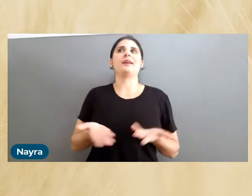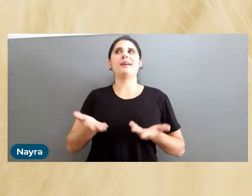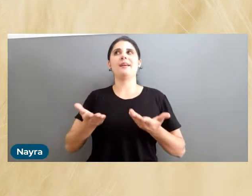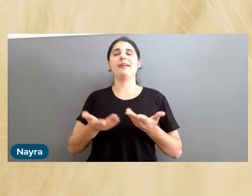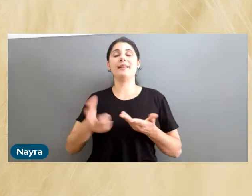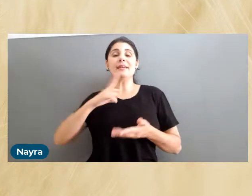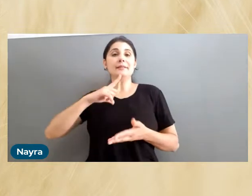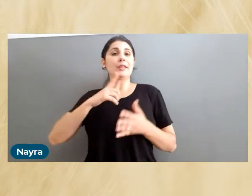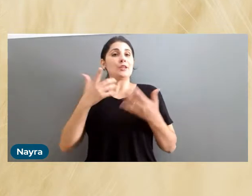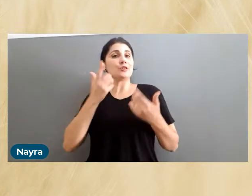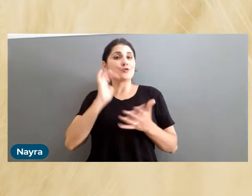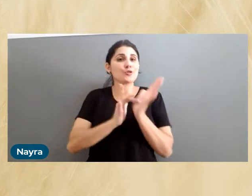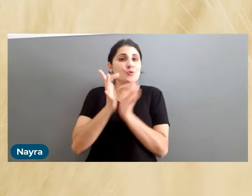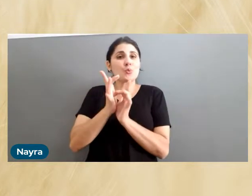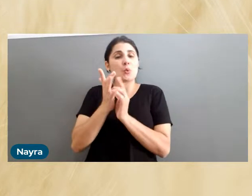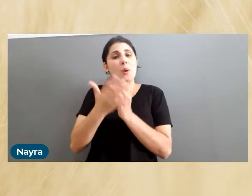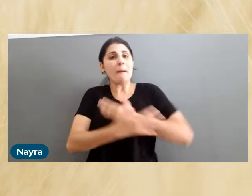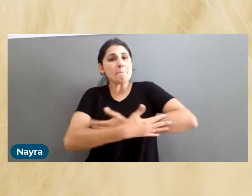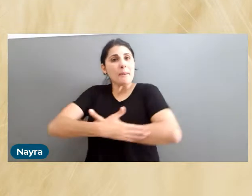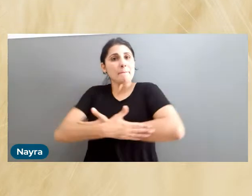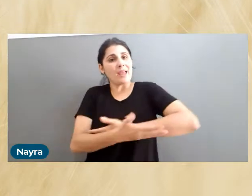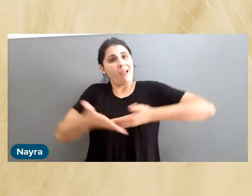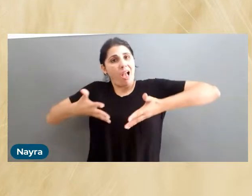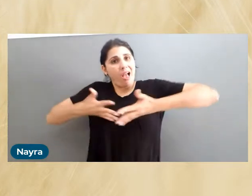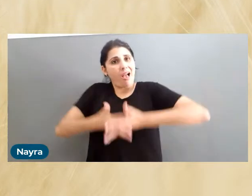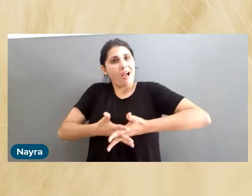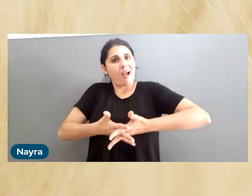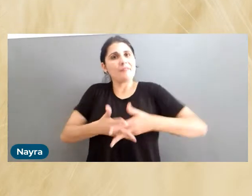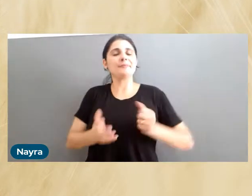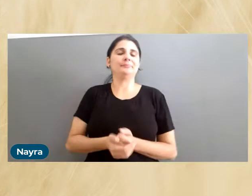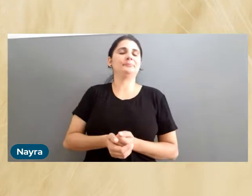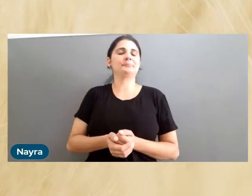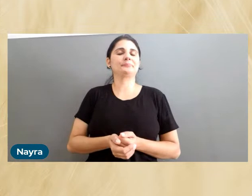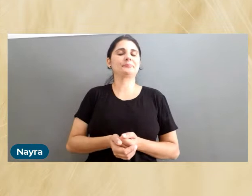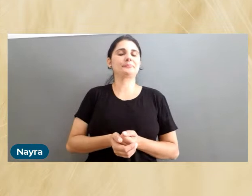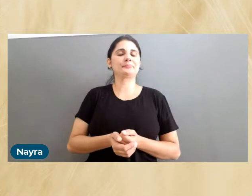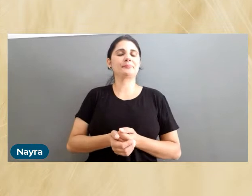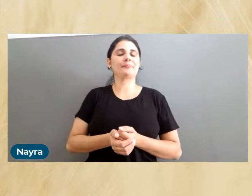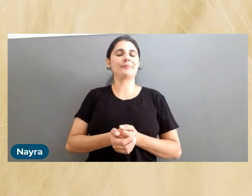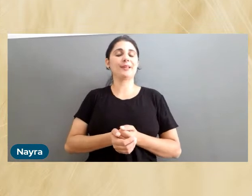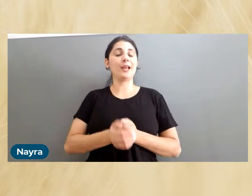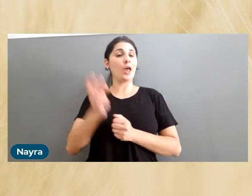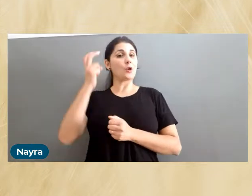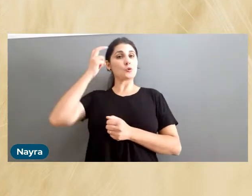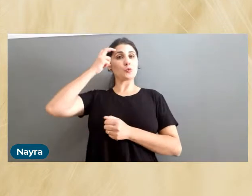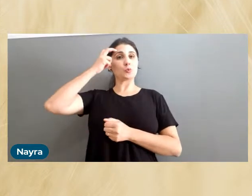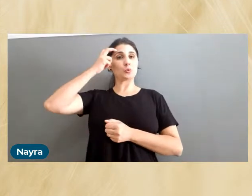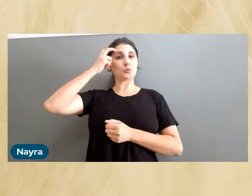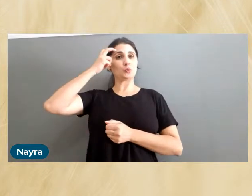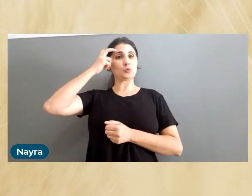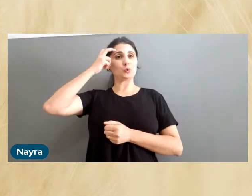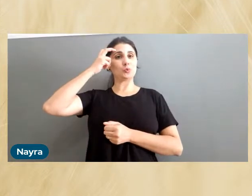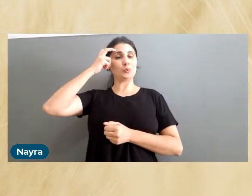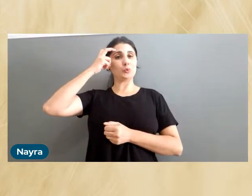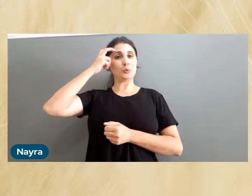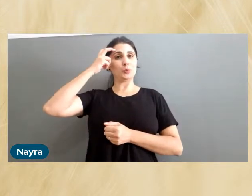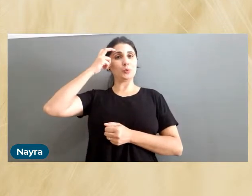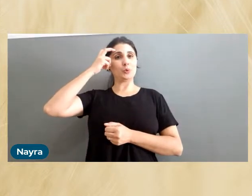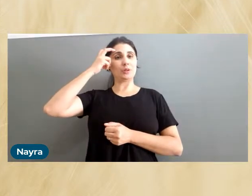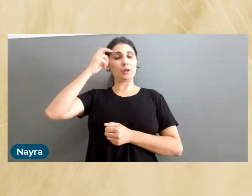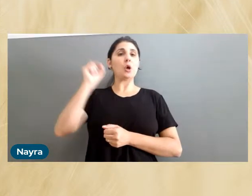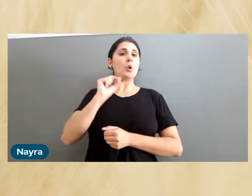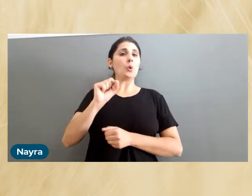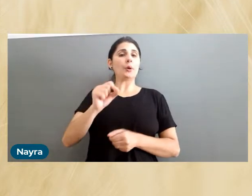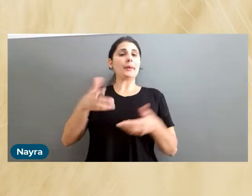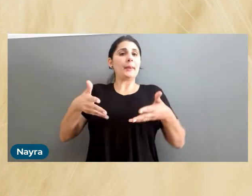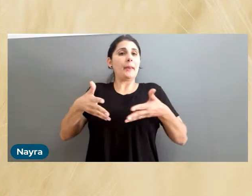nós pensamos naquilo que nós temos de mais próximo na nossa cultura do que era a manjedoura